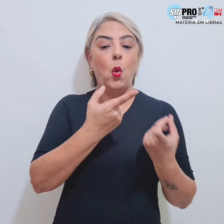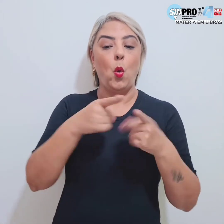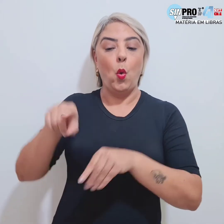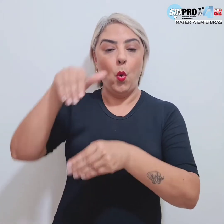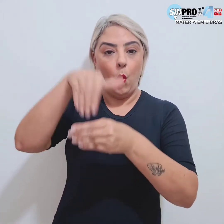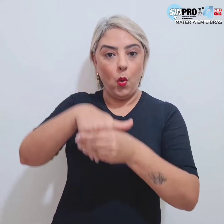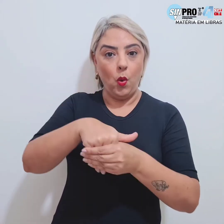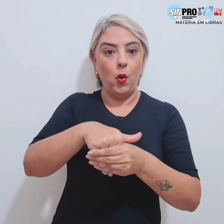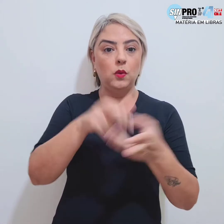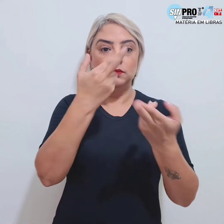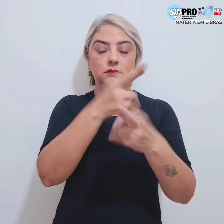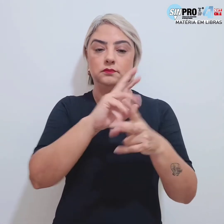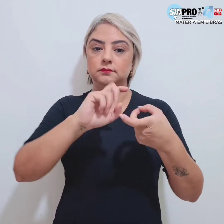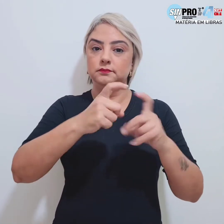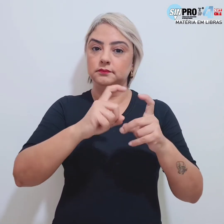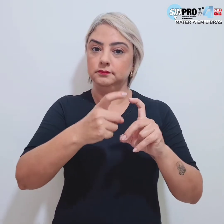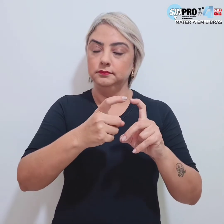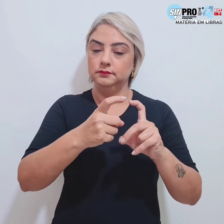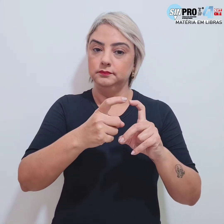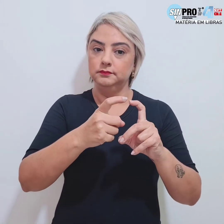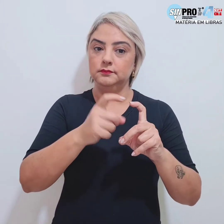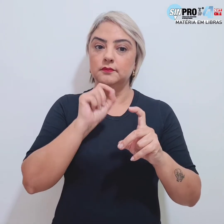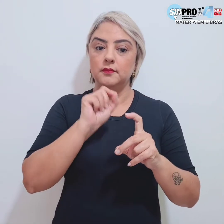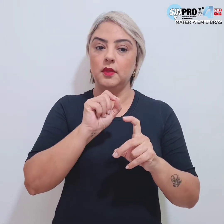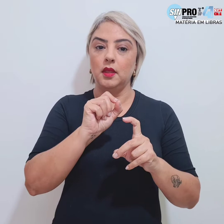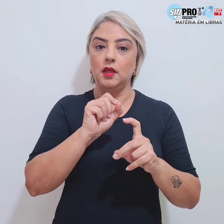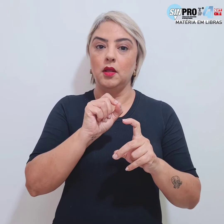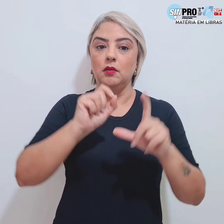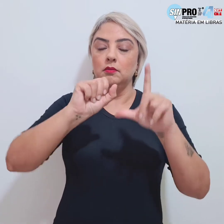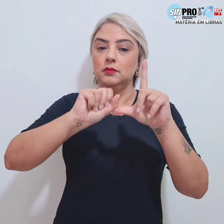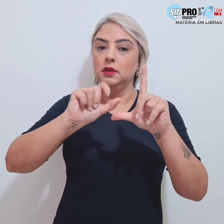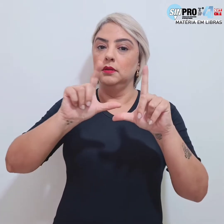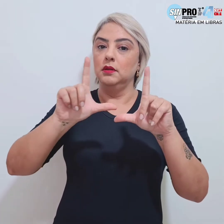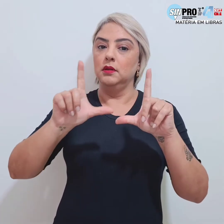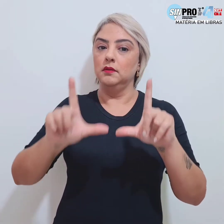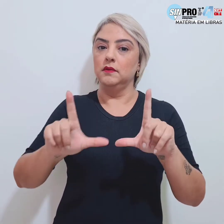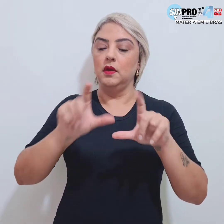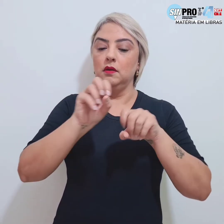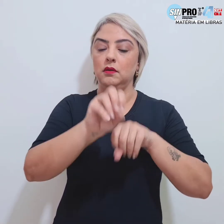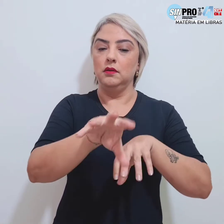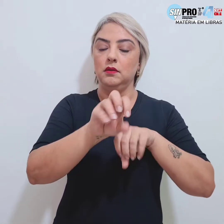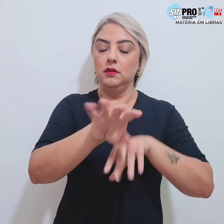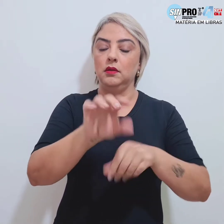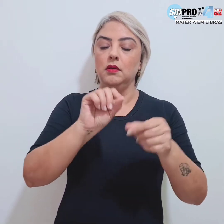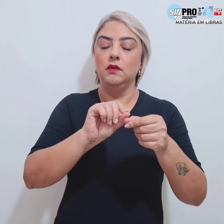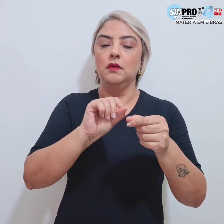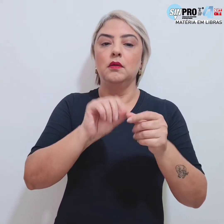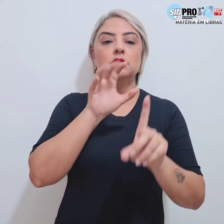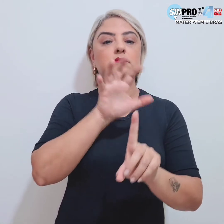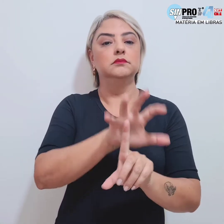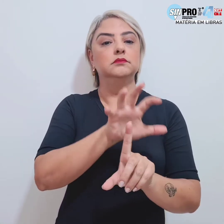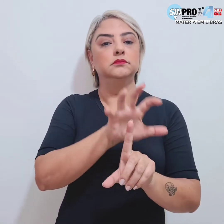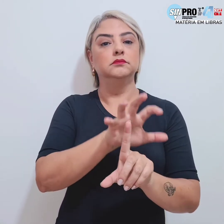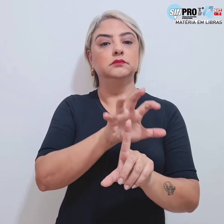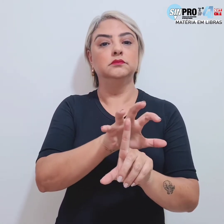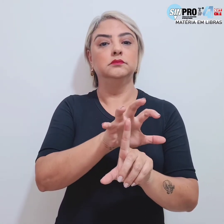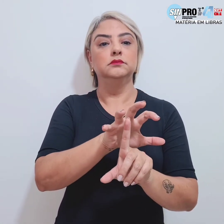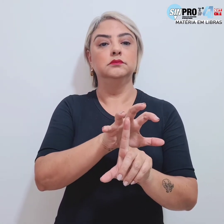reforma administrativa? Através da plataforma Educação Faz Pressão, o